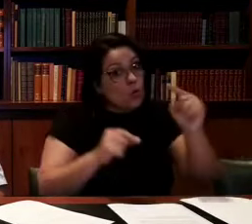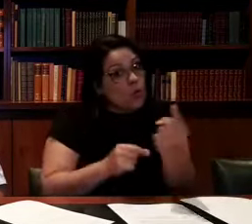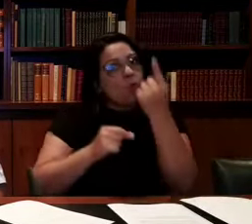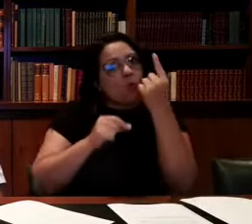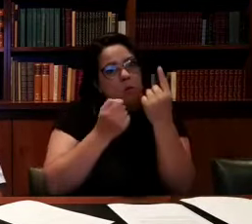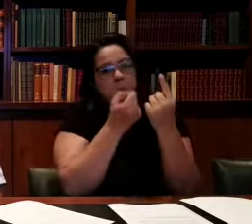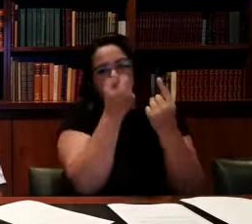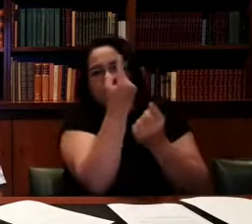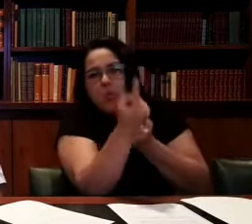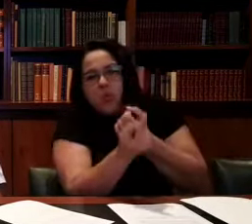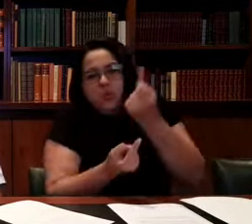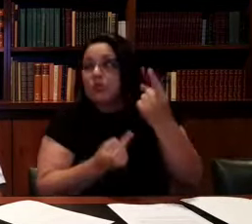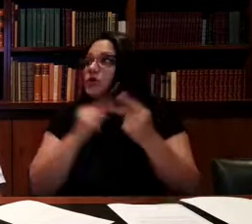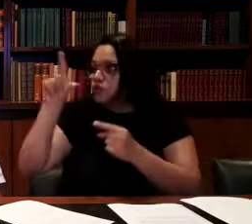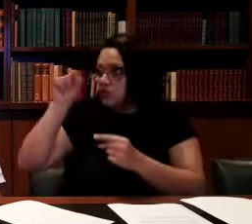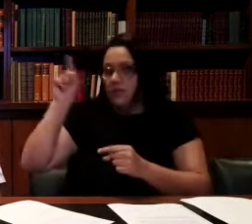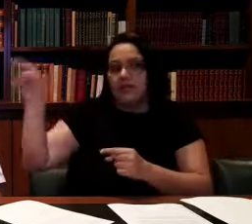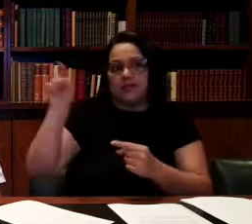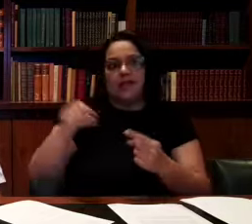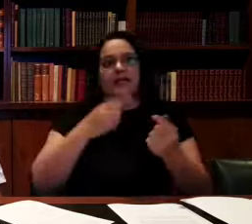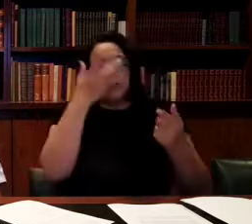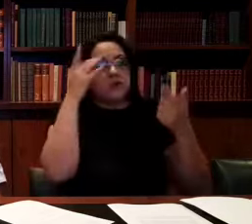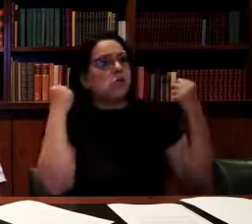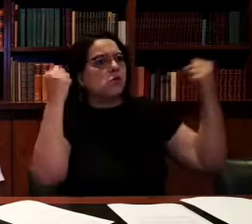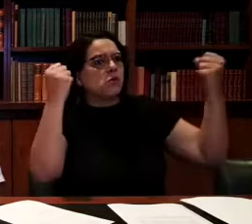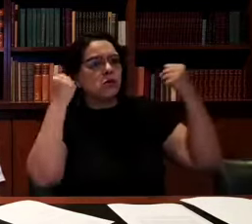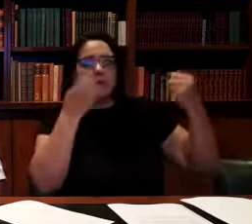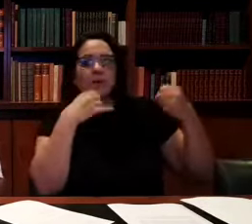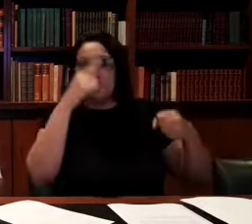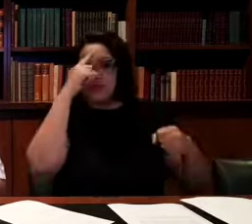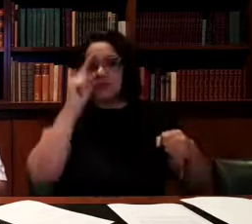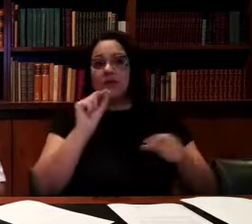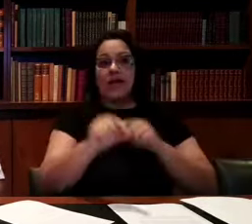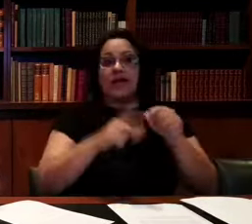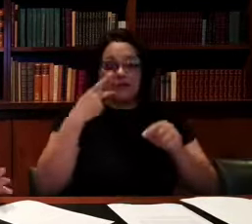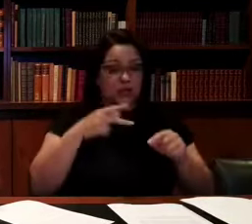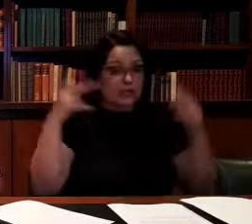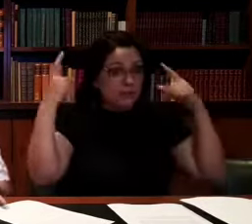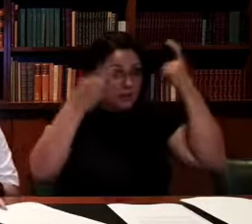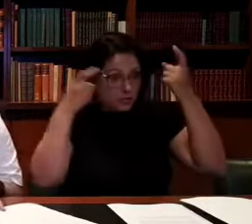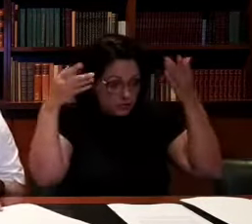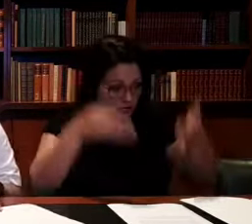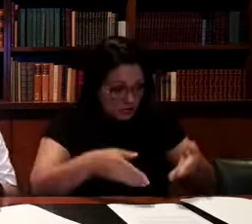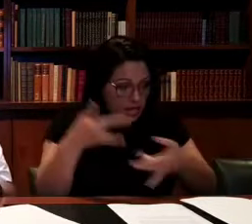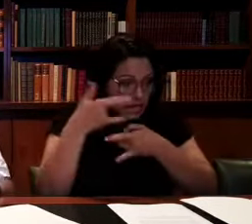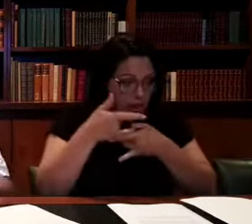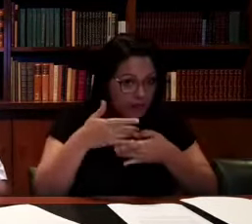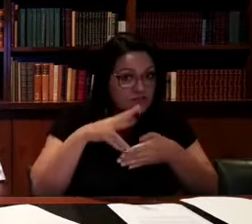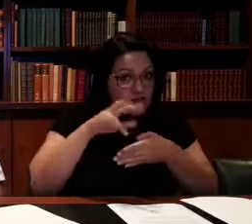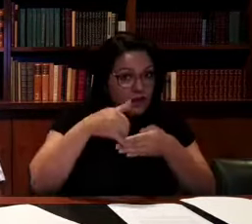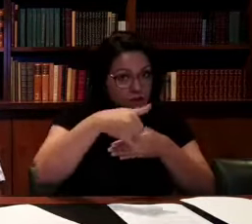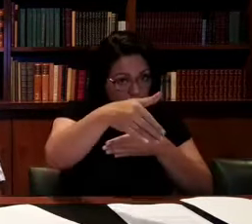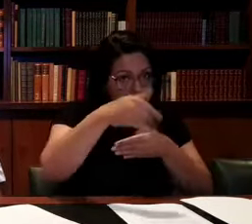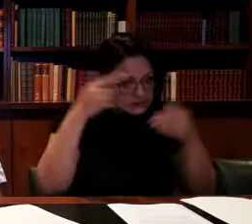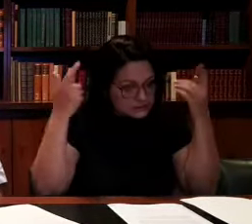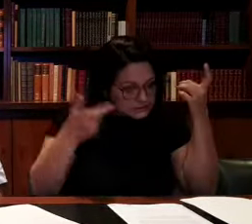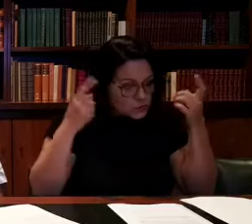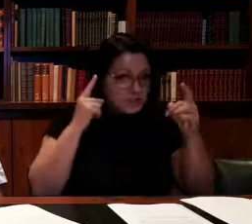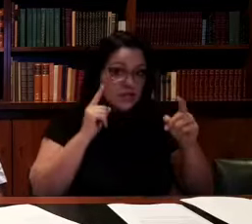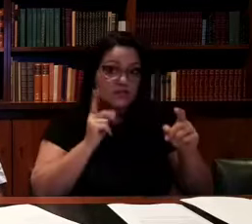está dando conta na casa muito bem É só viva muito com ele eu não sei o que ele falou aqui também preocupado com a minha Live daqui a pouco né